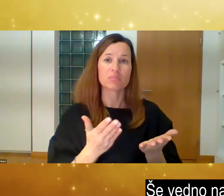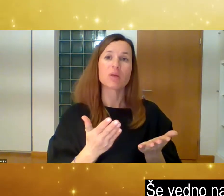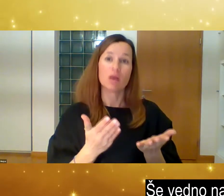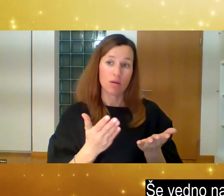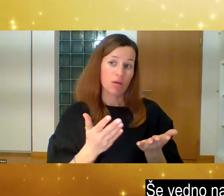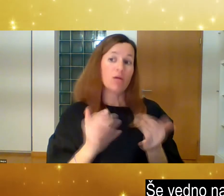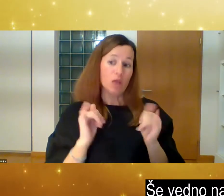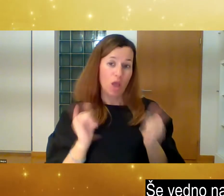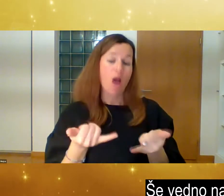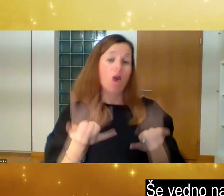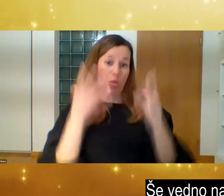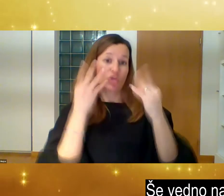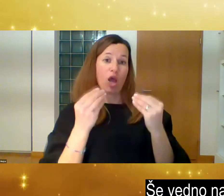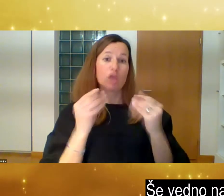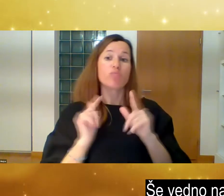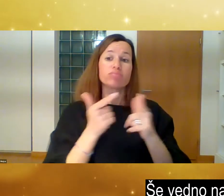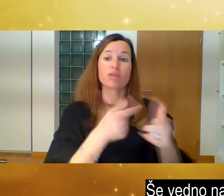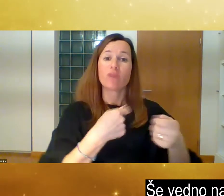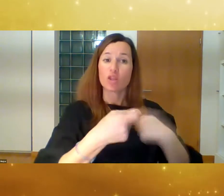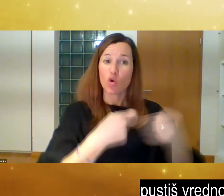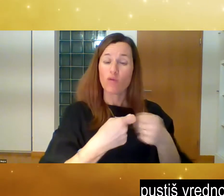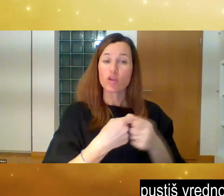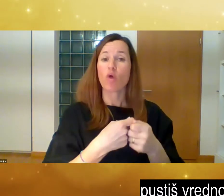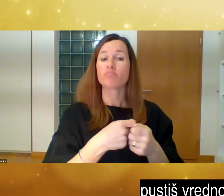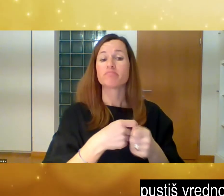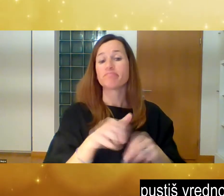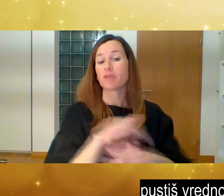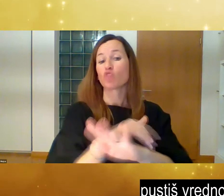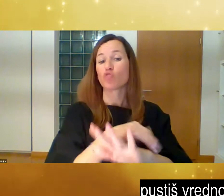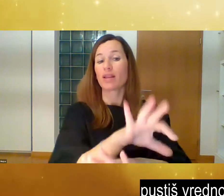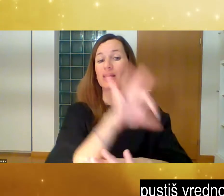Načelno prideš v trgovino, računalnik izbereš,